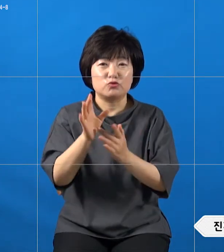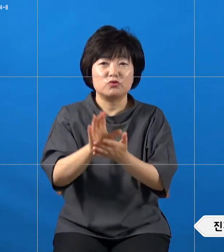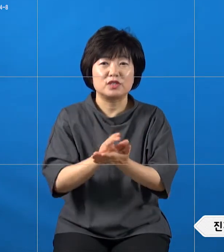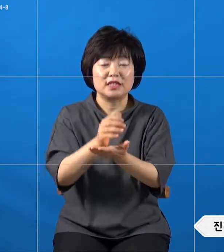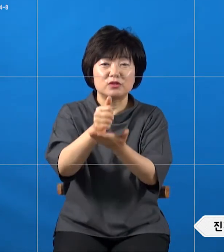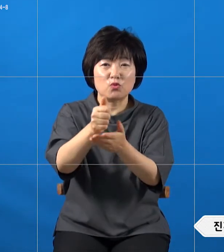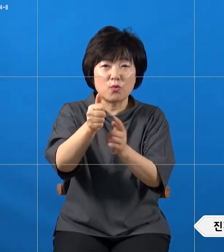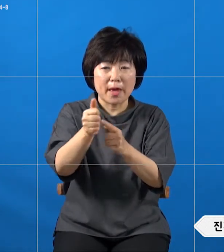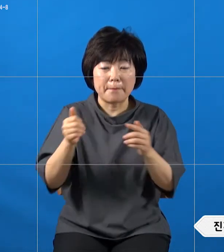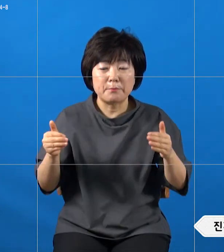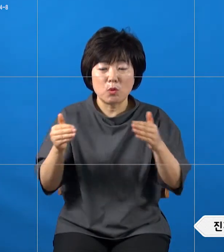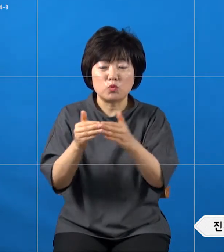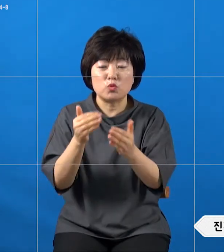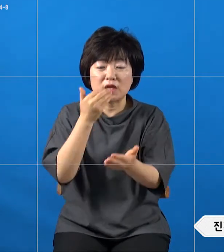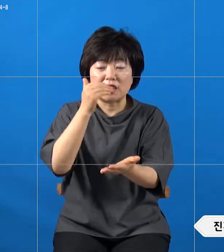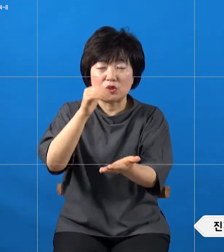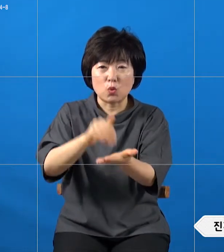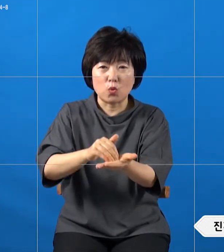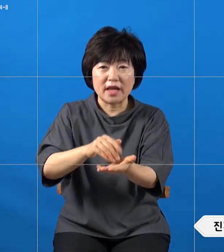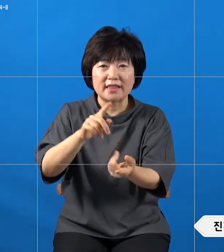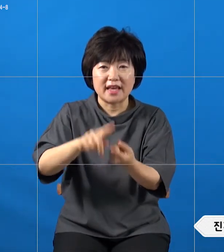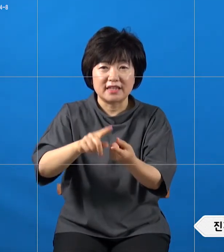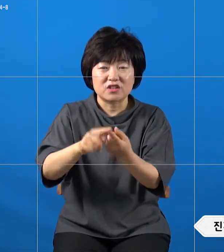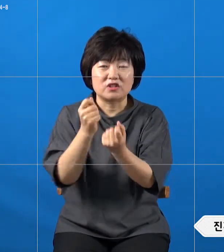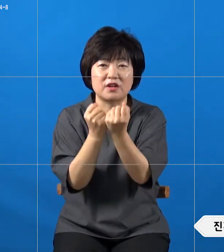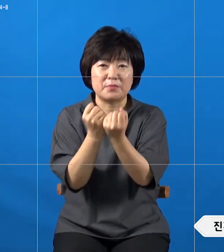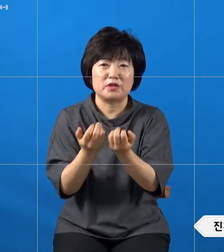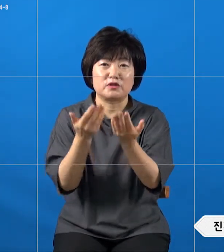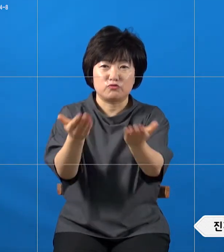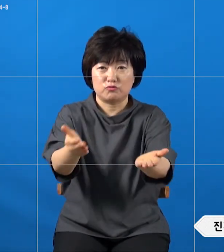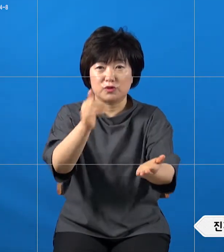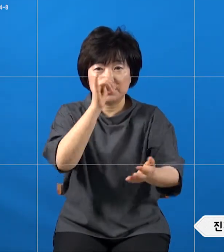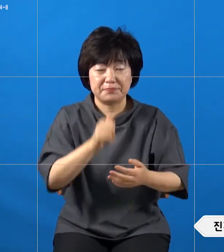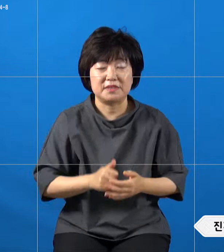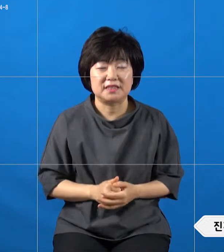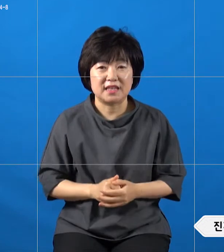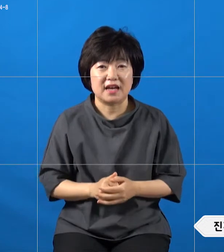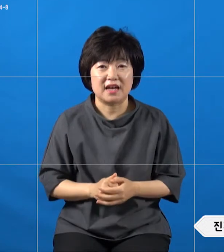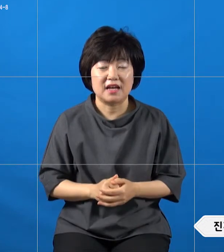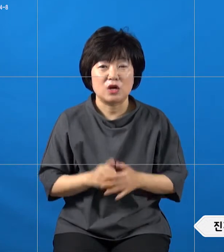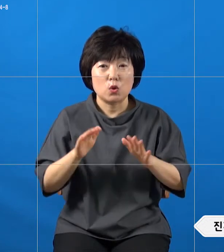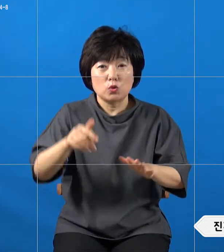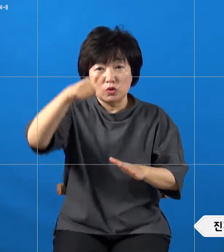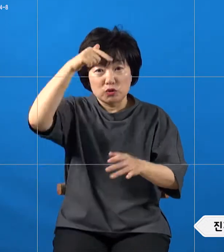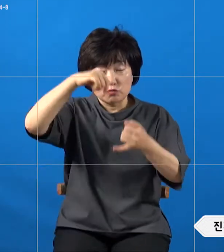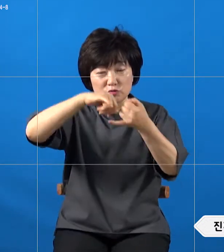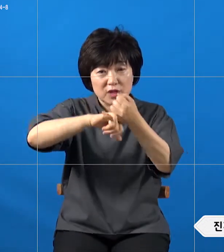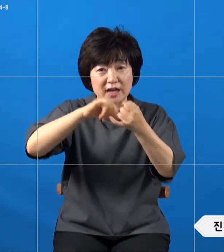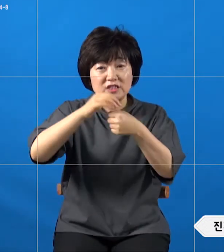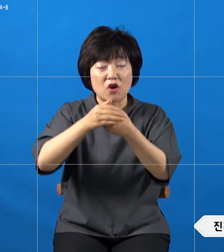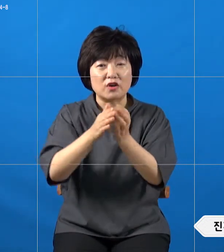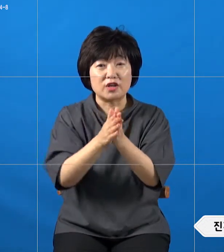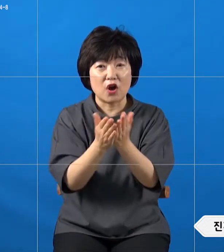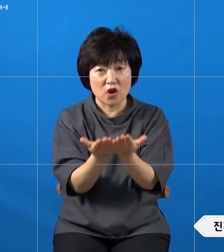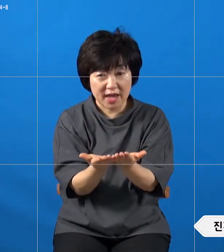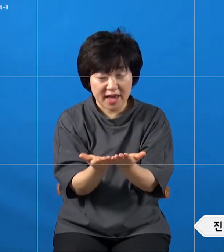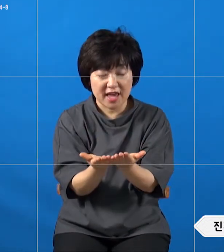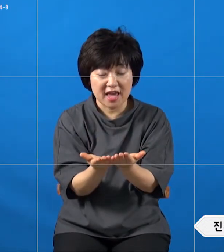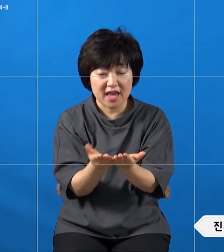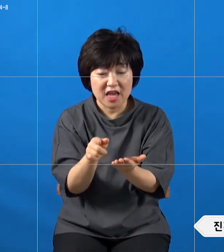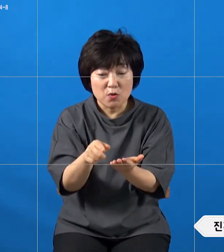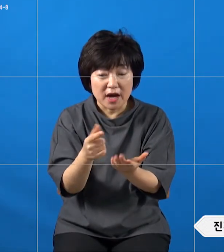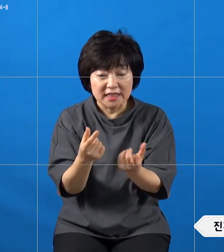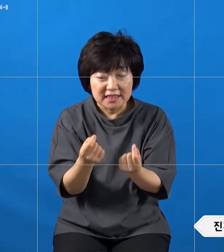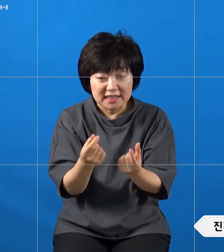모퉁이 돌 되심을 말씀하고 있음을 봅니다. 오늘 구약 성경에 이렇게 등장하는